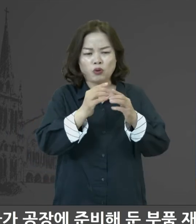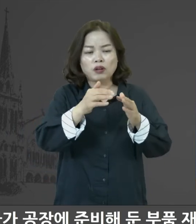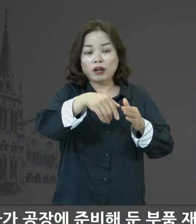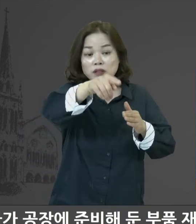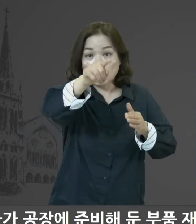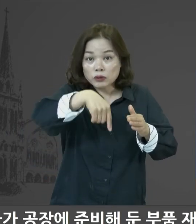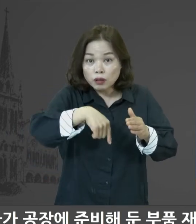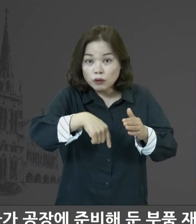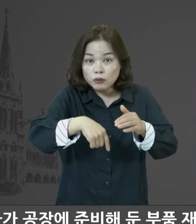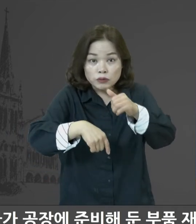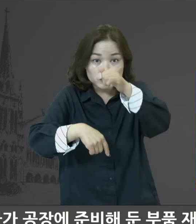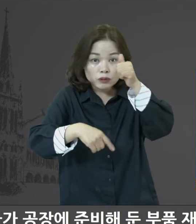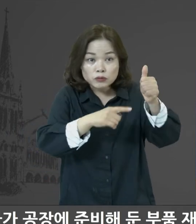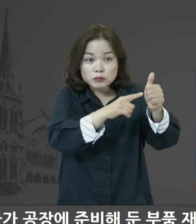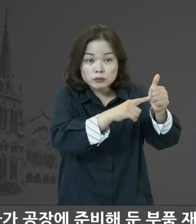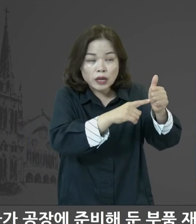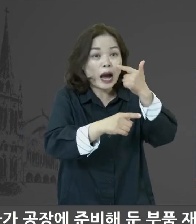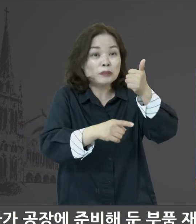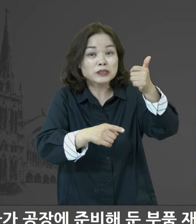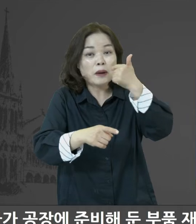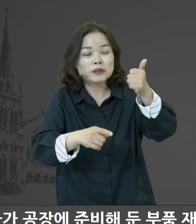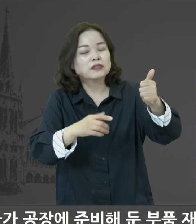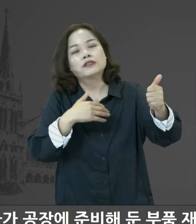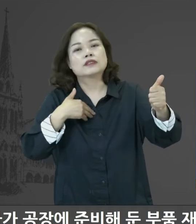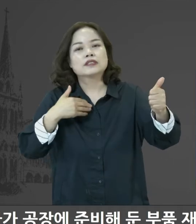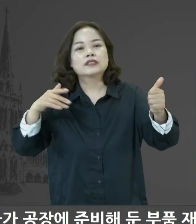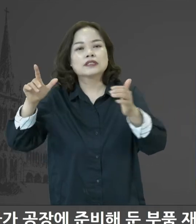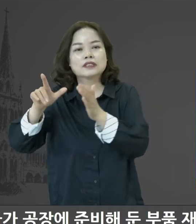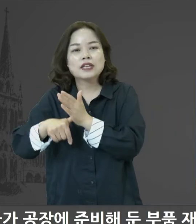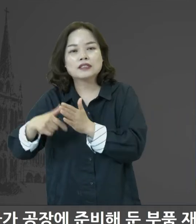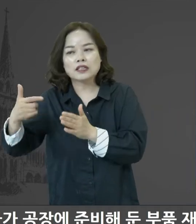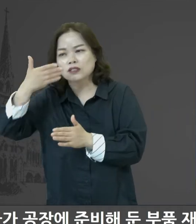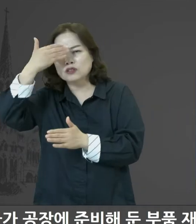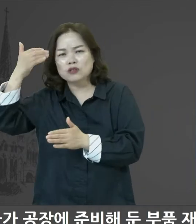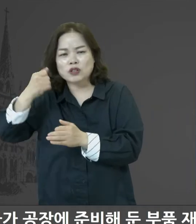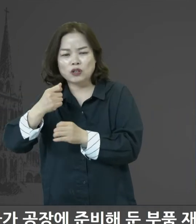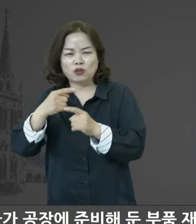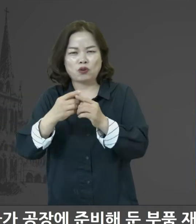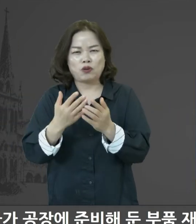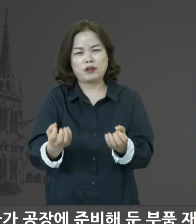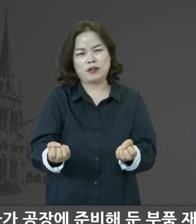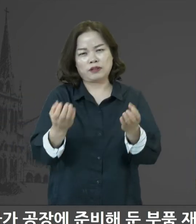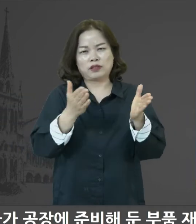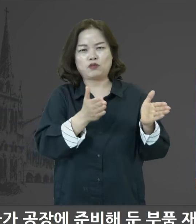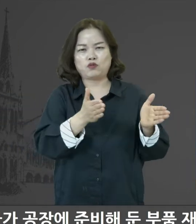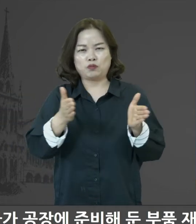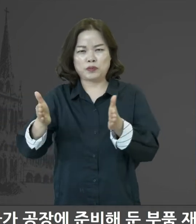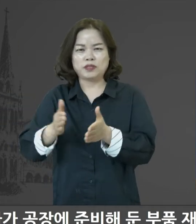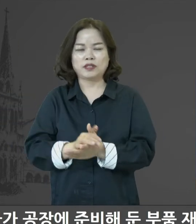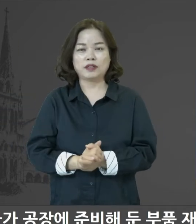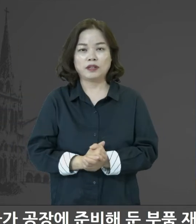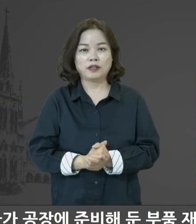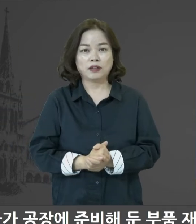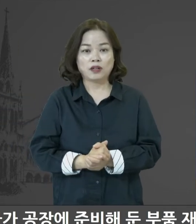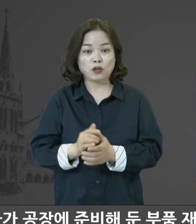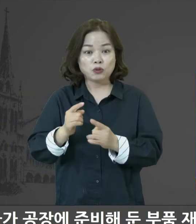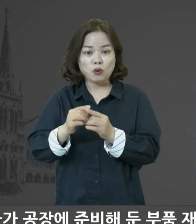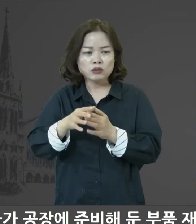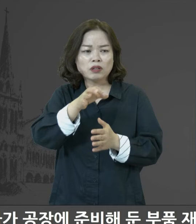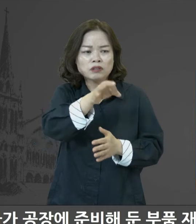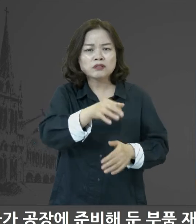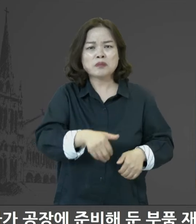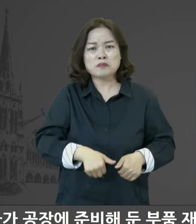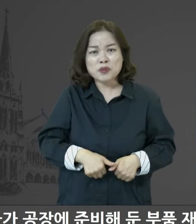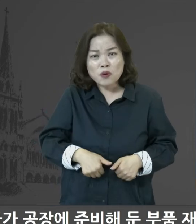갔다 왔다는 겁니다. 당시 저는 청년이었는데 교회에서 행사가 준비되고 있었습니다. 교회에서 재정이